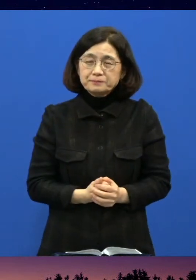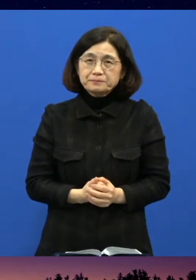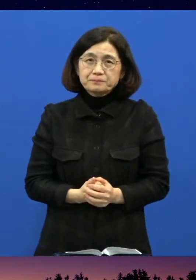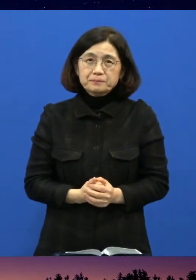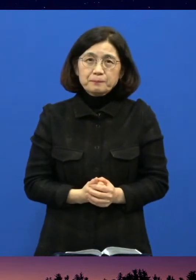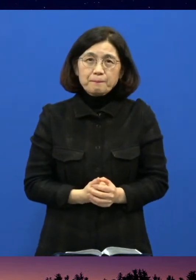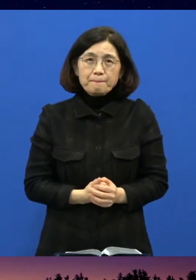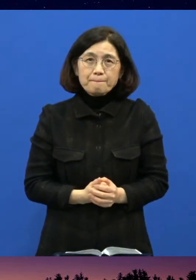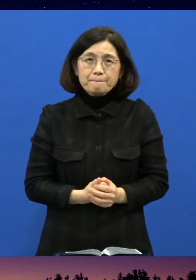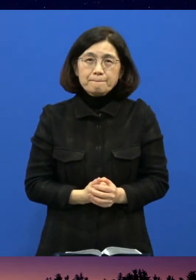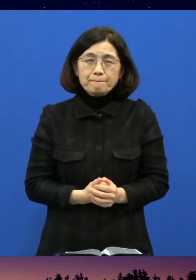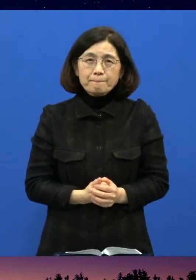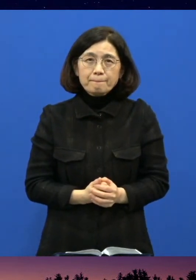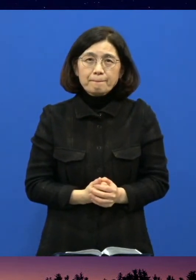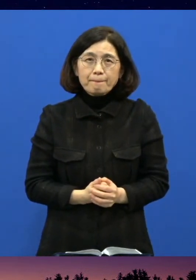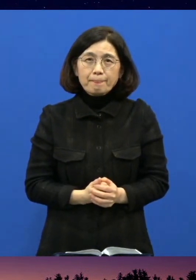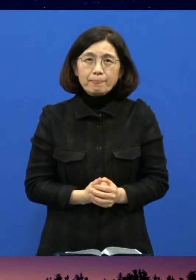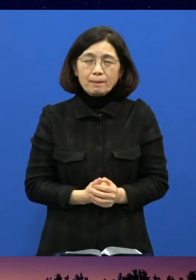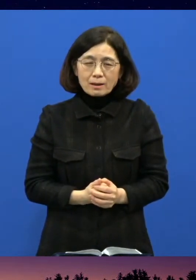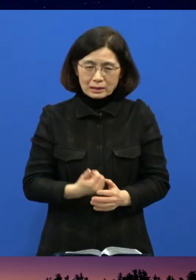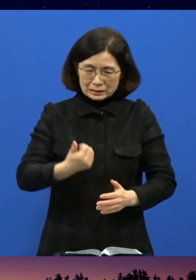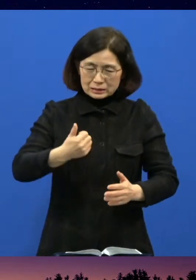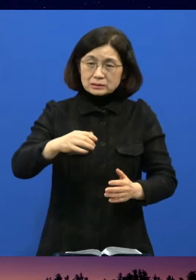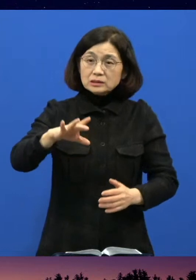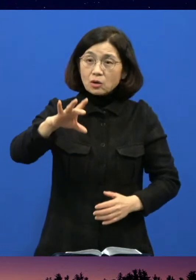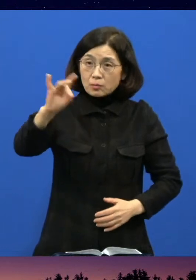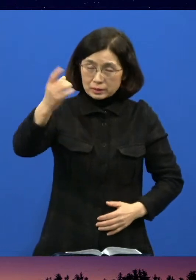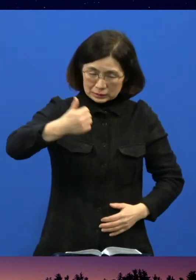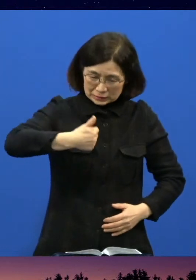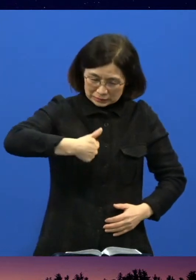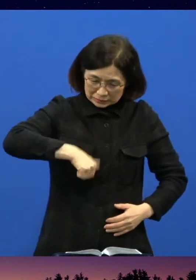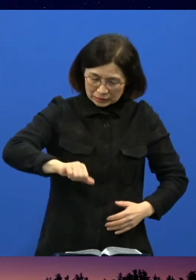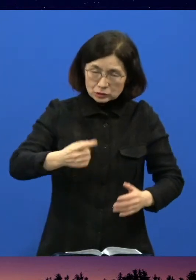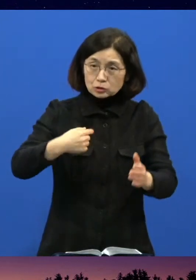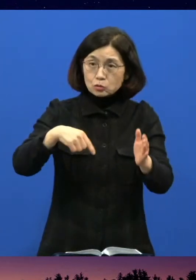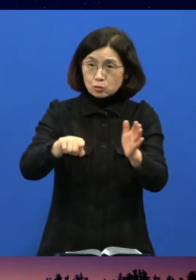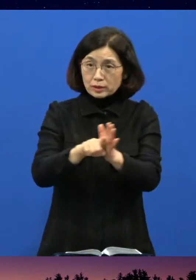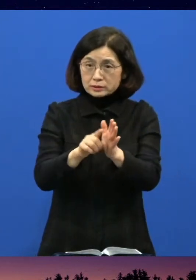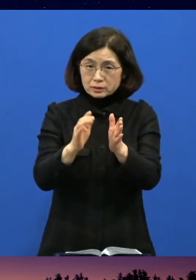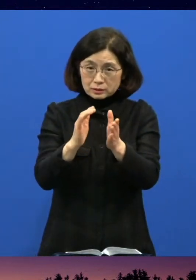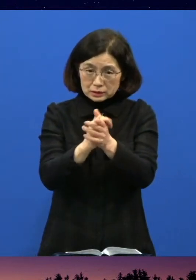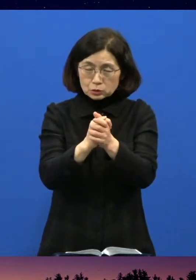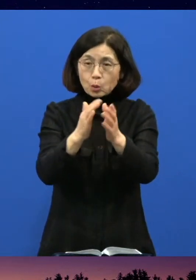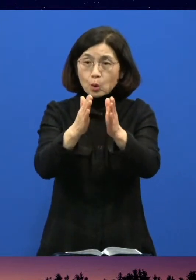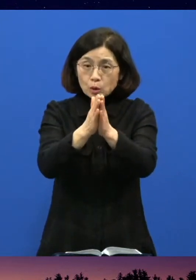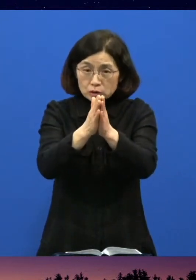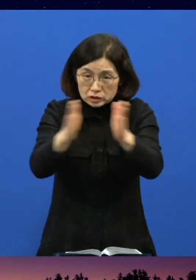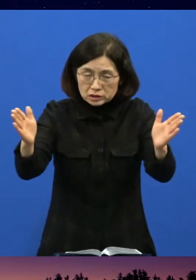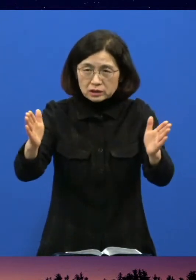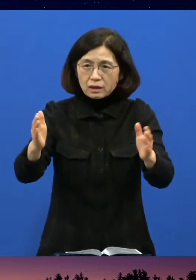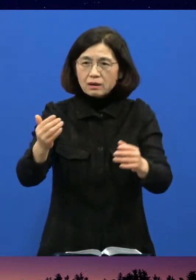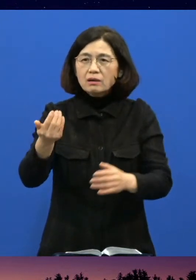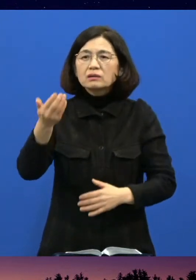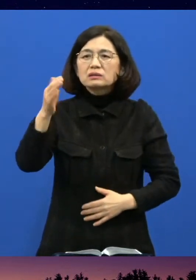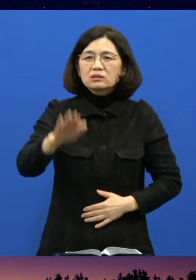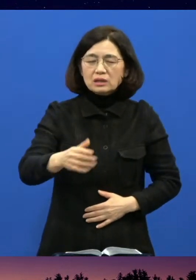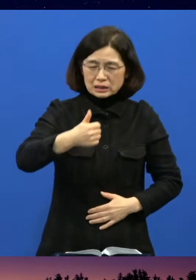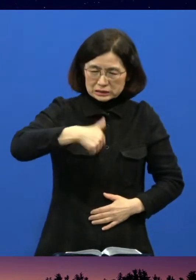그 역사를 바꾸는 거죠. 자식을 위해서 기도했는데 왜 그 자식이 그냥 젖대자 말자 하나님께 올려버립니까?